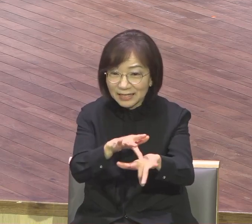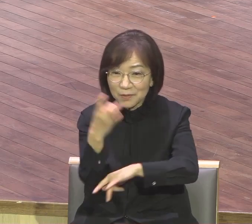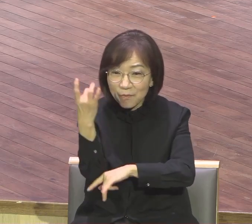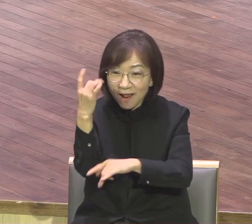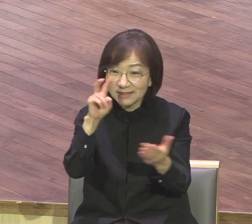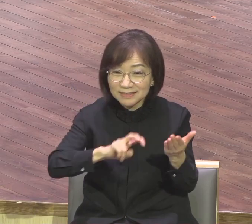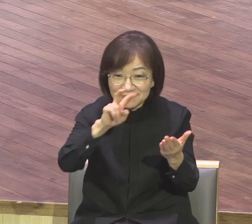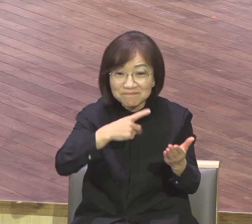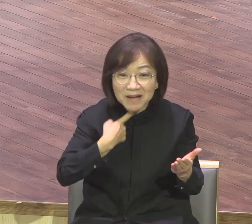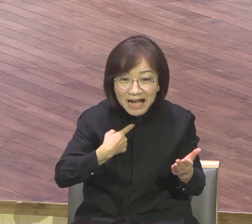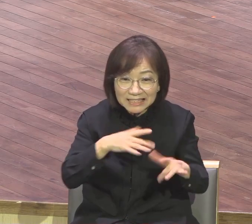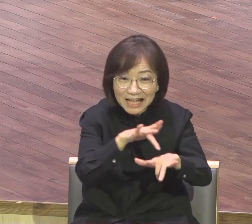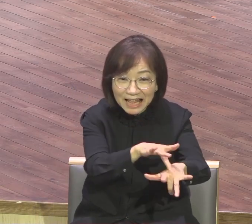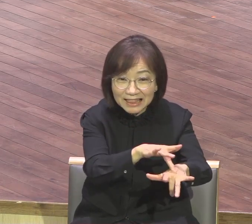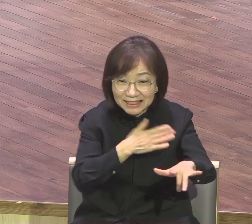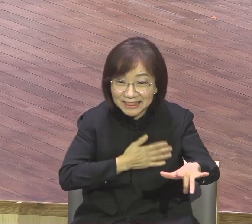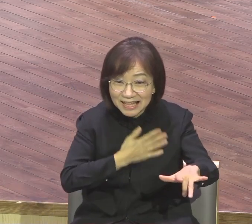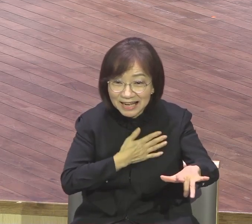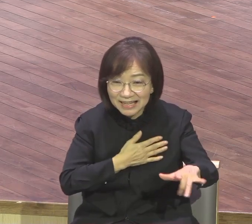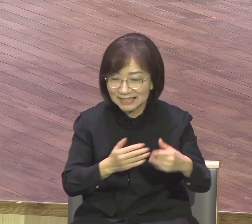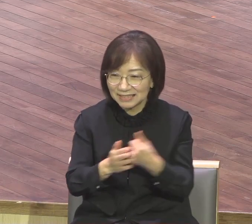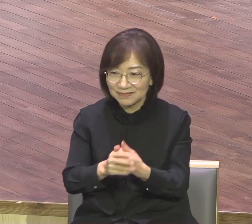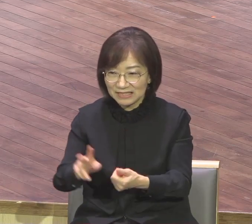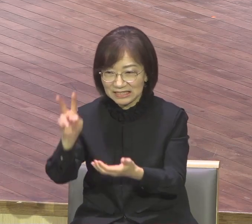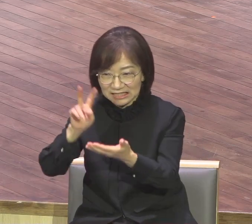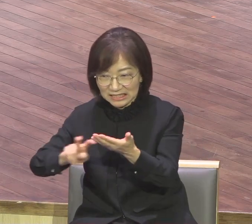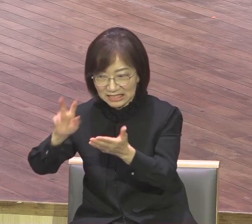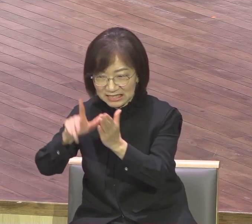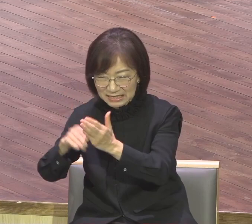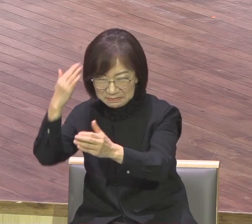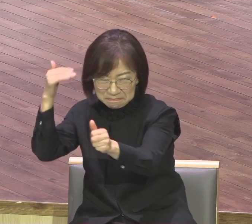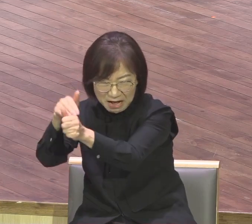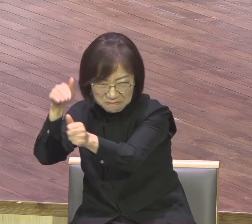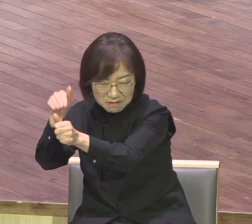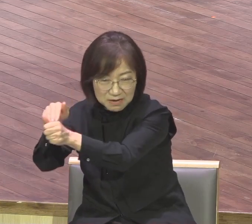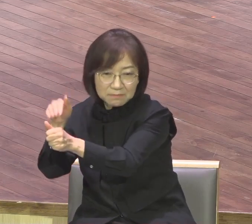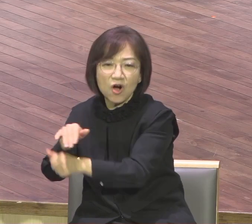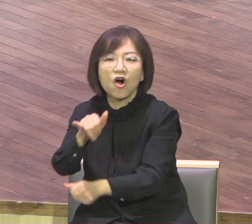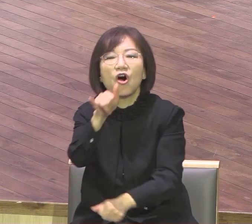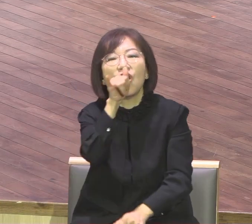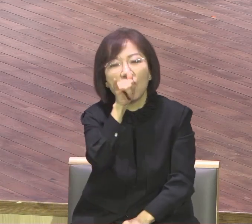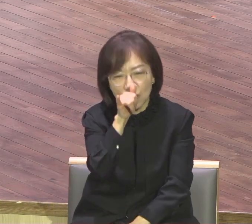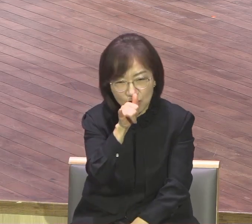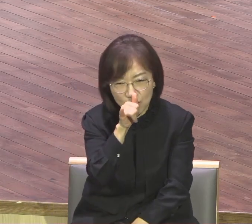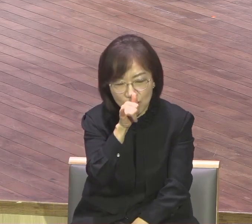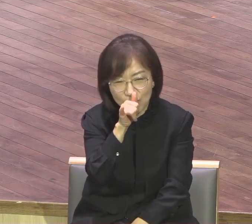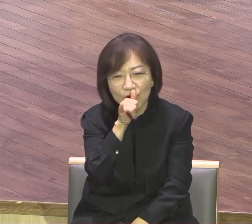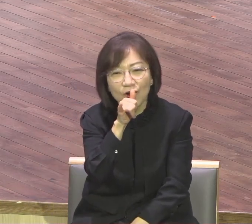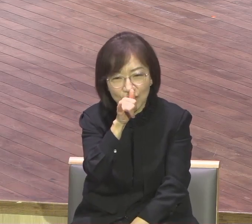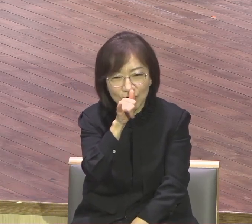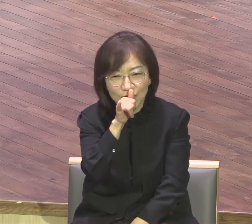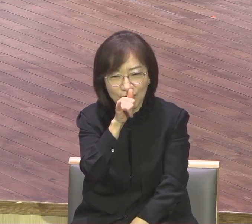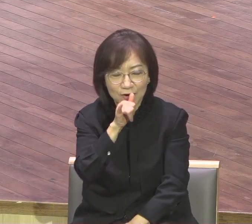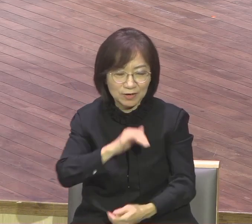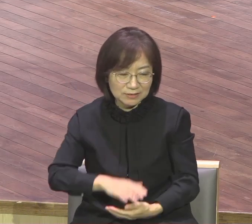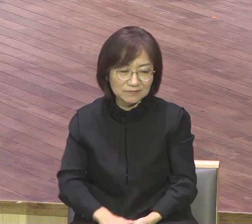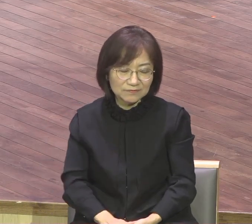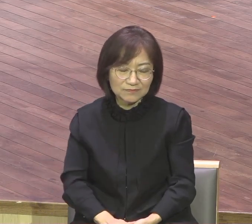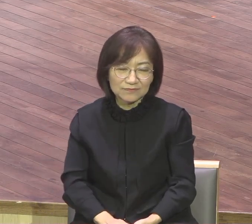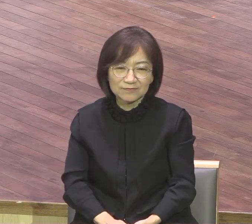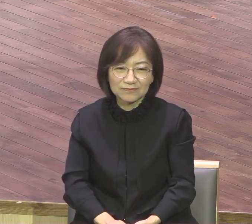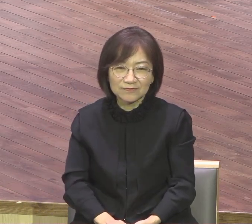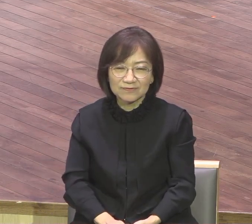교회 찬양을 할 때에 은혜 못 받도록 이 모양 저 모양으로 방해한단 말이에요. Porque cuando alabamos al Señor, Satanás actúa para que nosotros